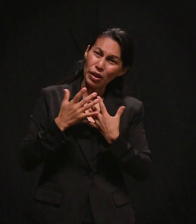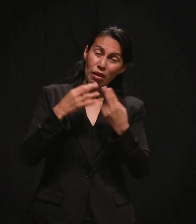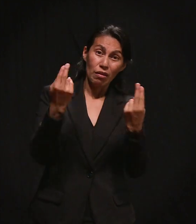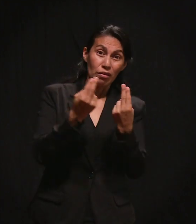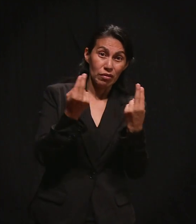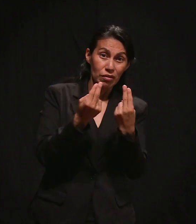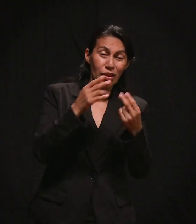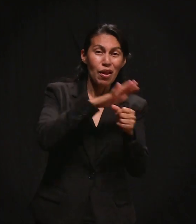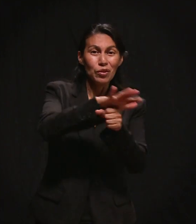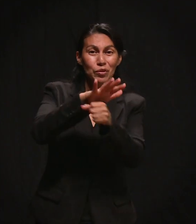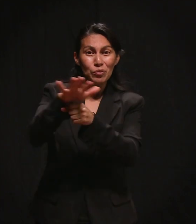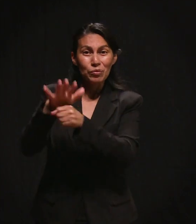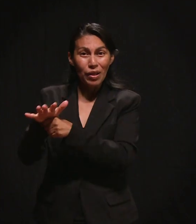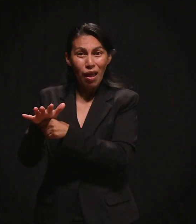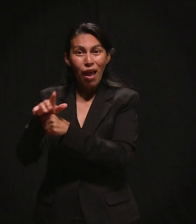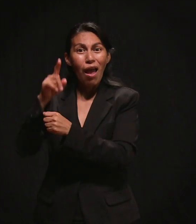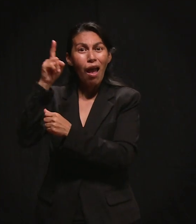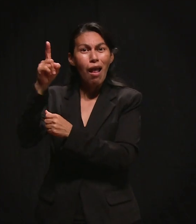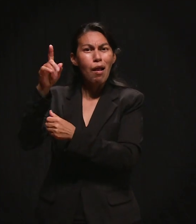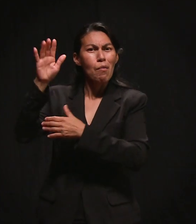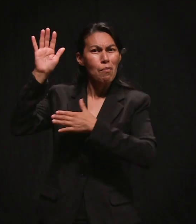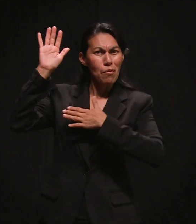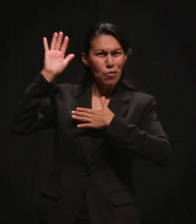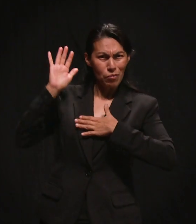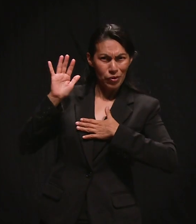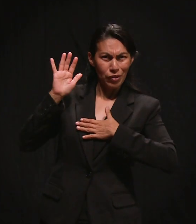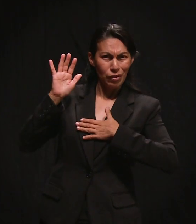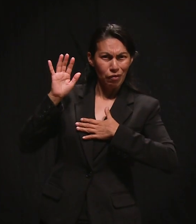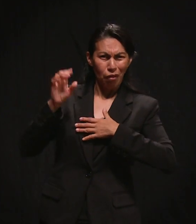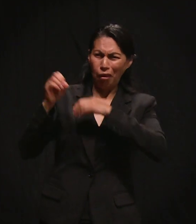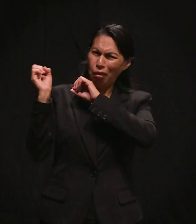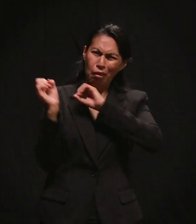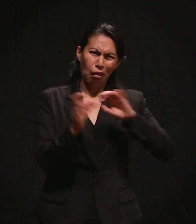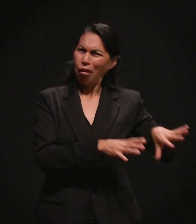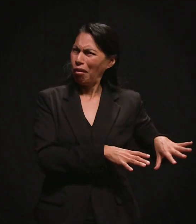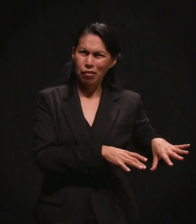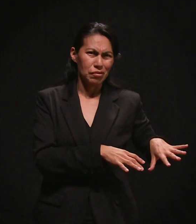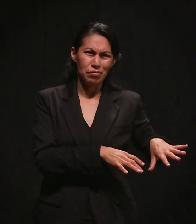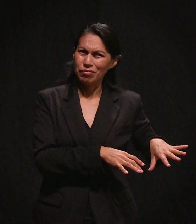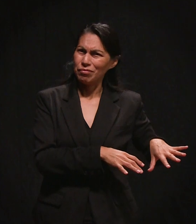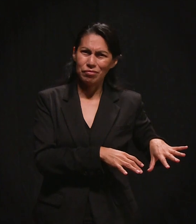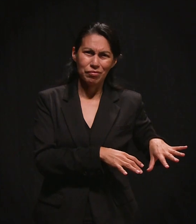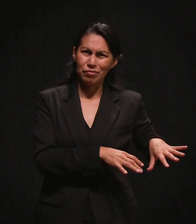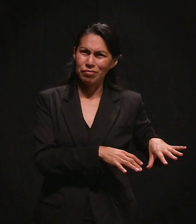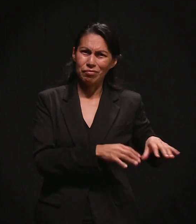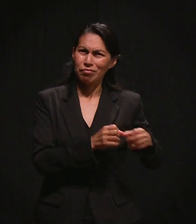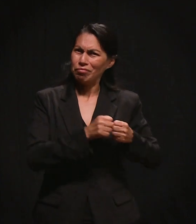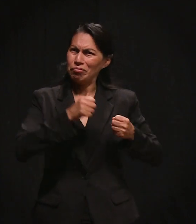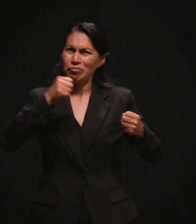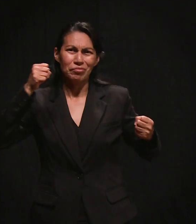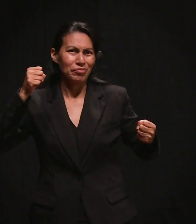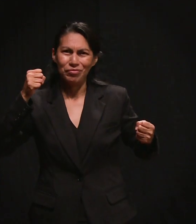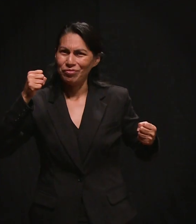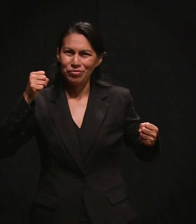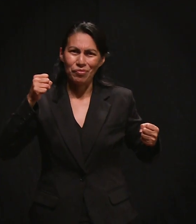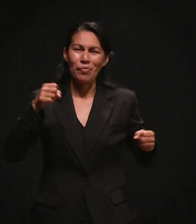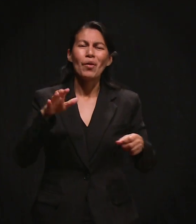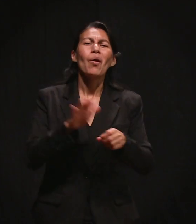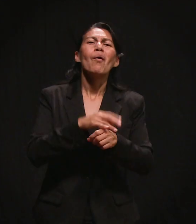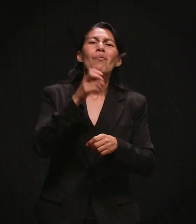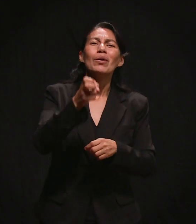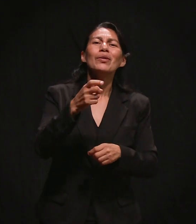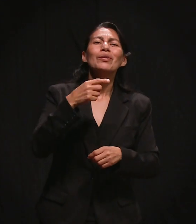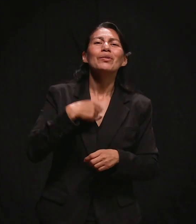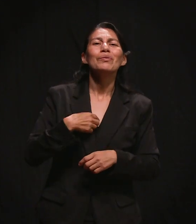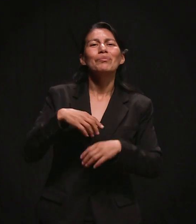no dejarnos ni desampararnos. Por eso me despido de ustedes con la bendición de Dios, que la